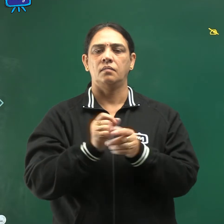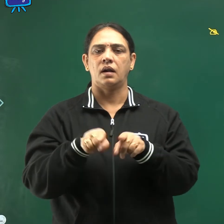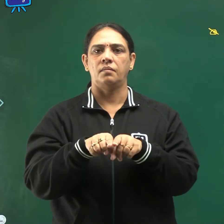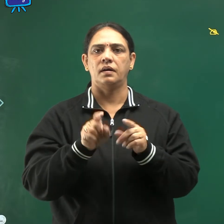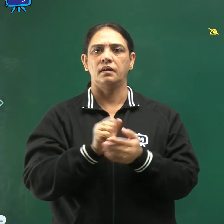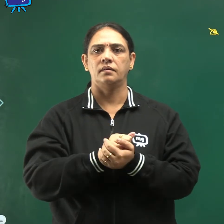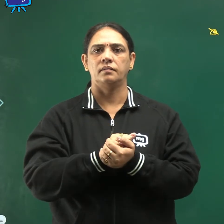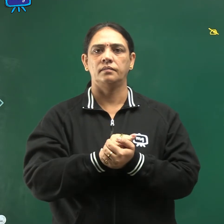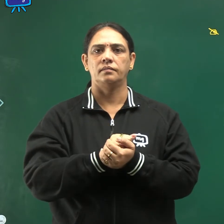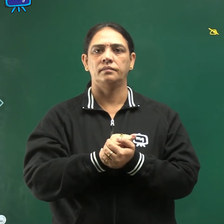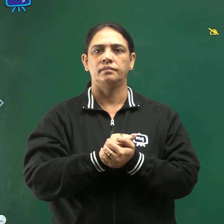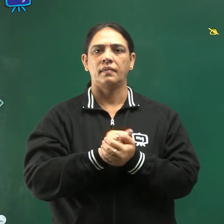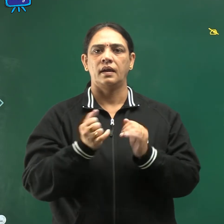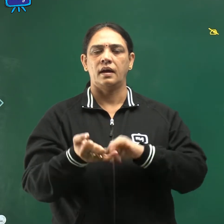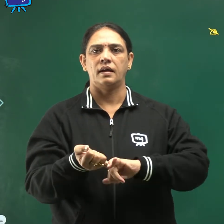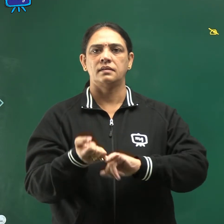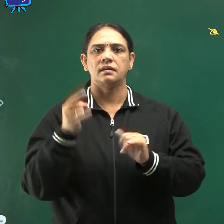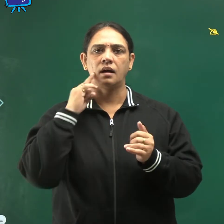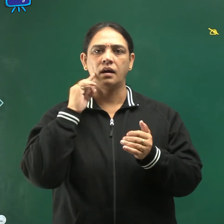बराबर साइन थीटा,